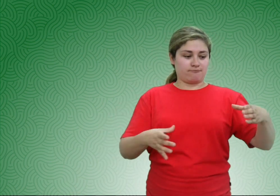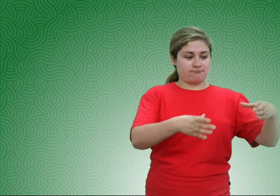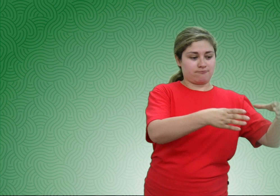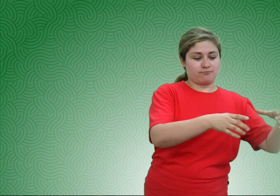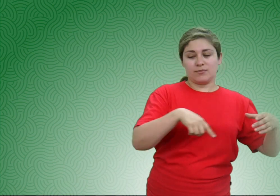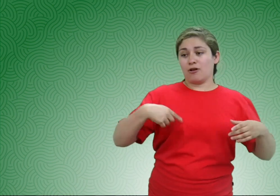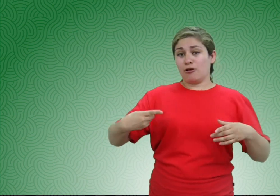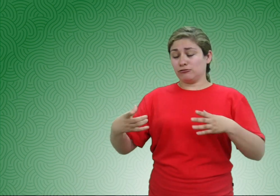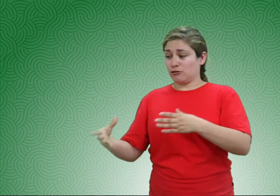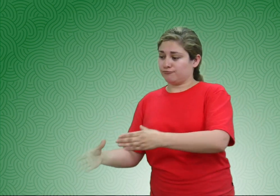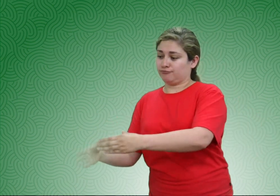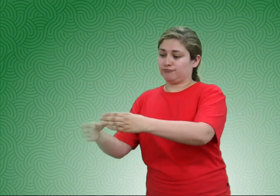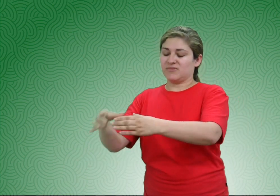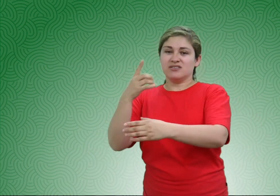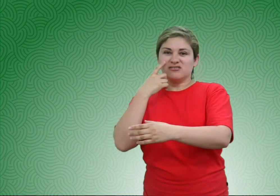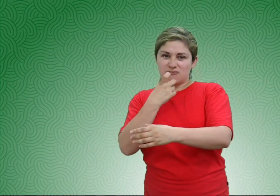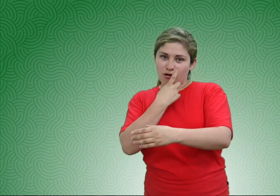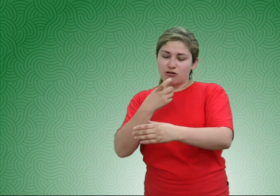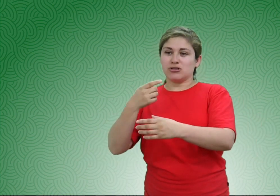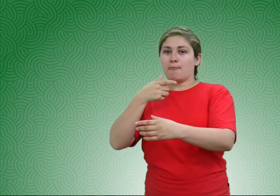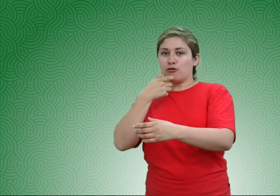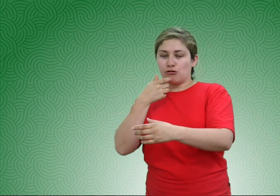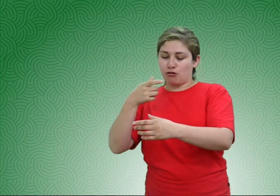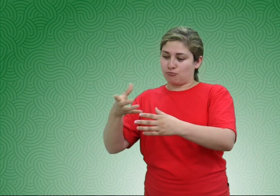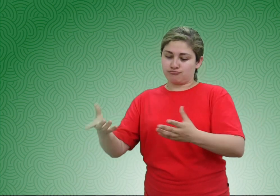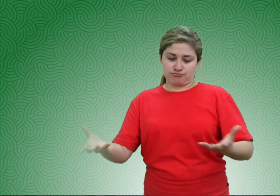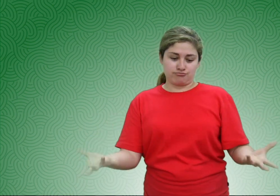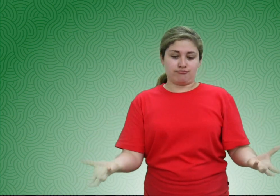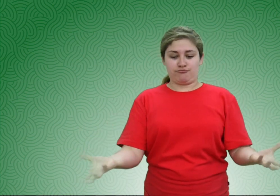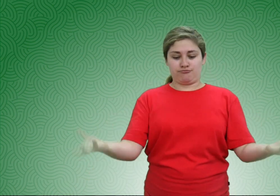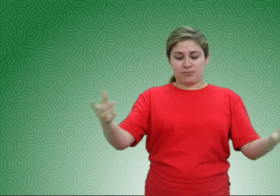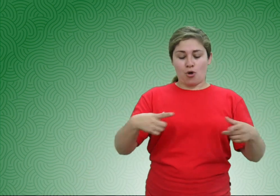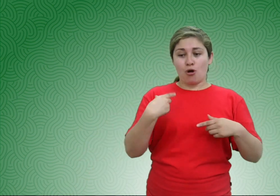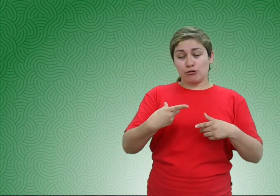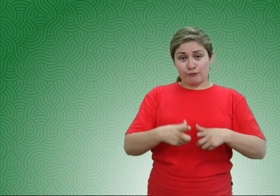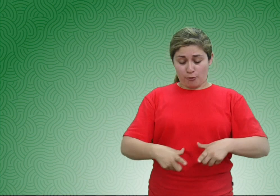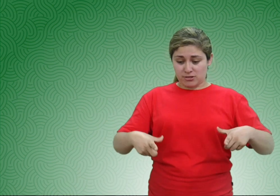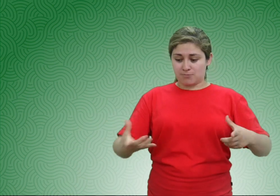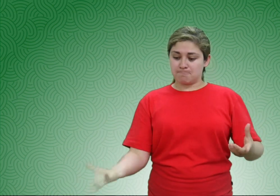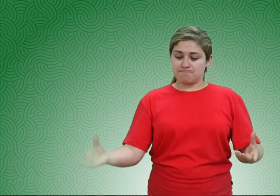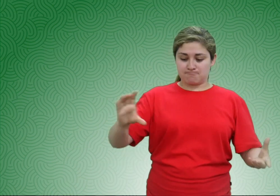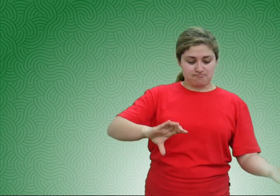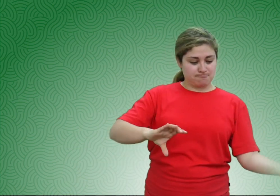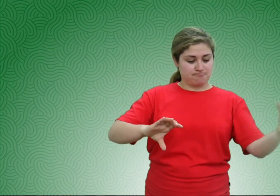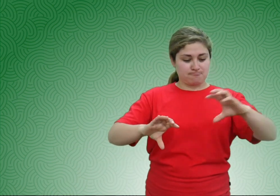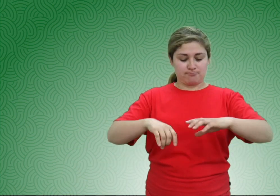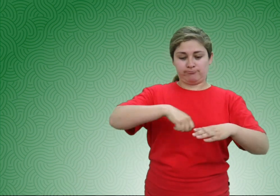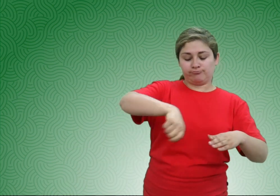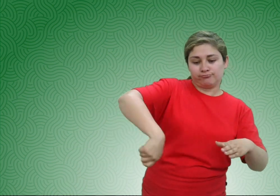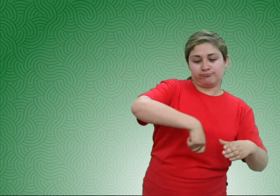y lo dejamos de lado para tomar la preparación que hicimos recién con la cebolla y el morrón. En una fuente aparte, vamos a poner